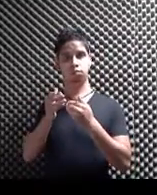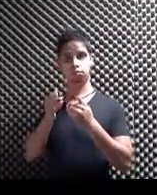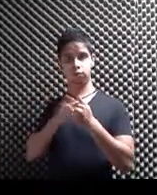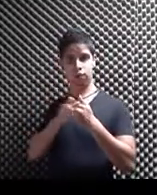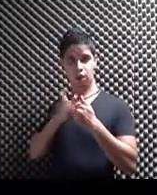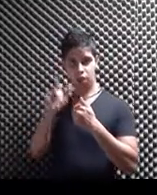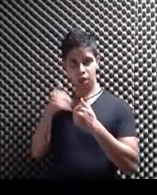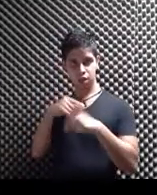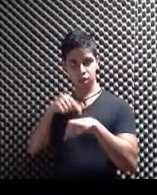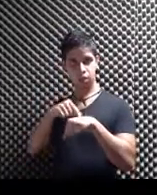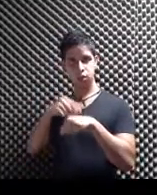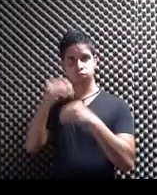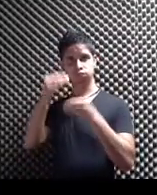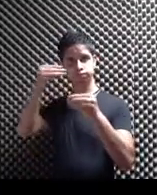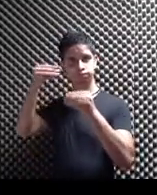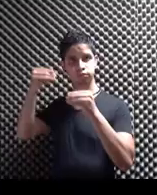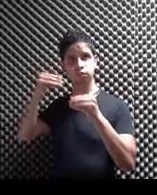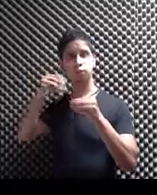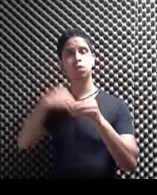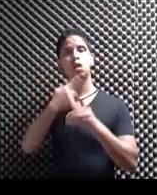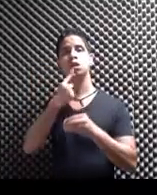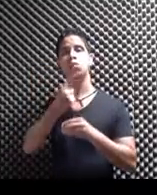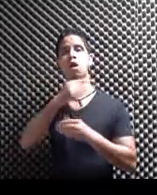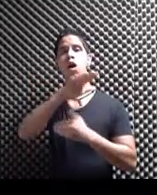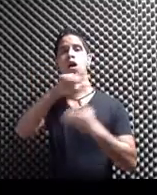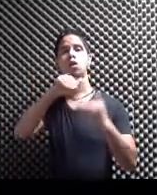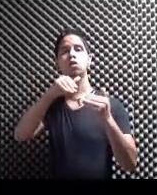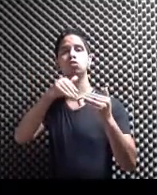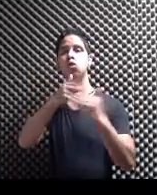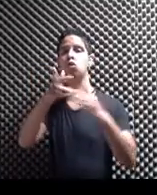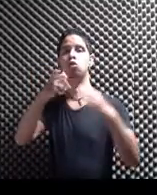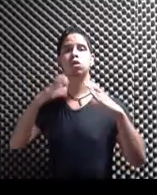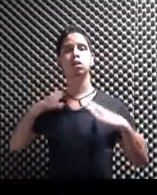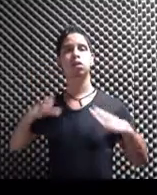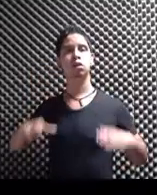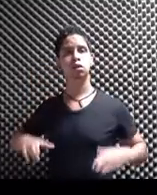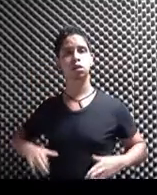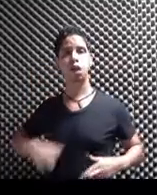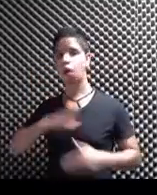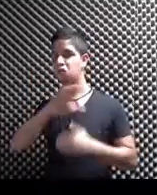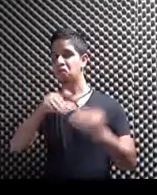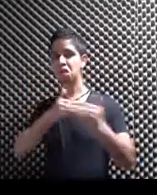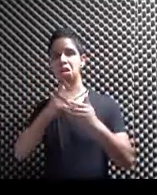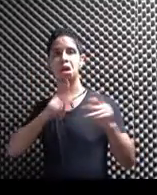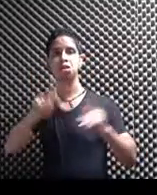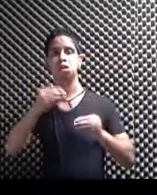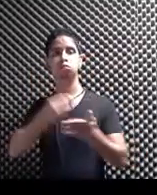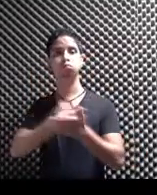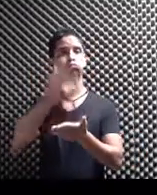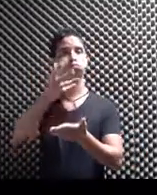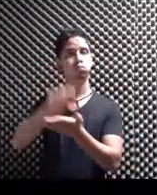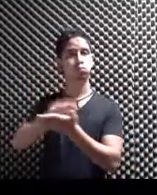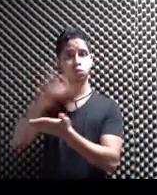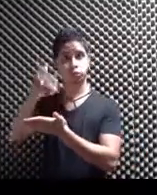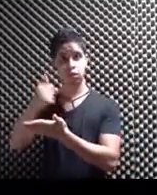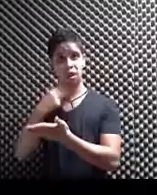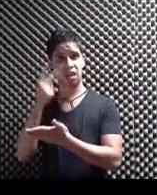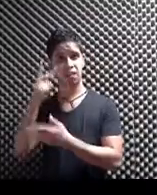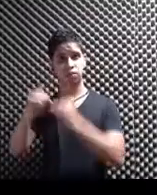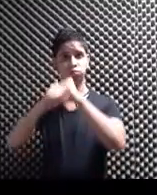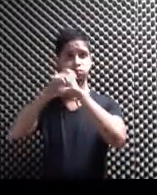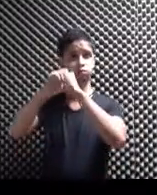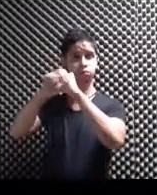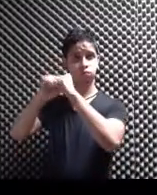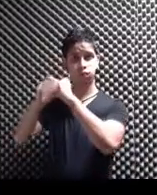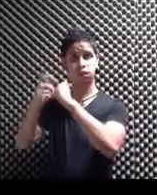también definitivamente exhortamos a todos nuestros clientes y todos los consumidores a lo que es la campaña